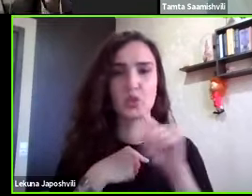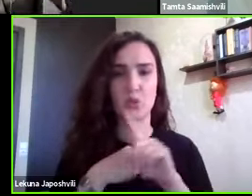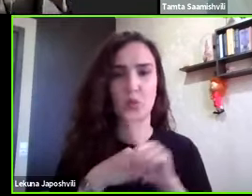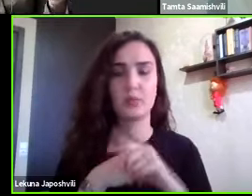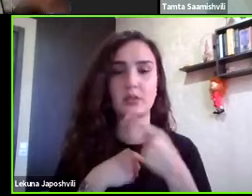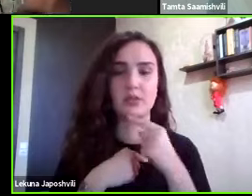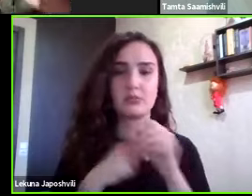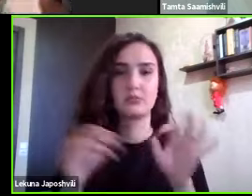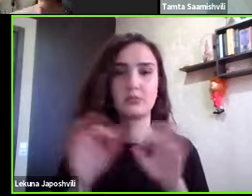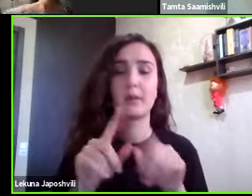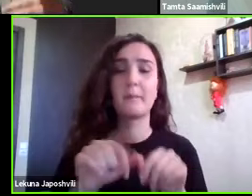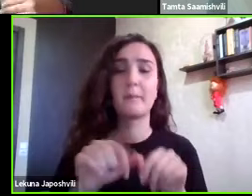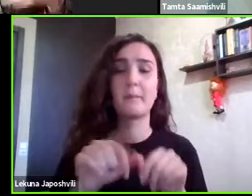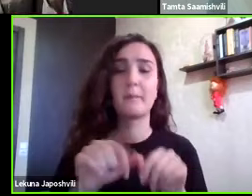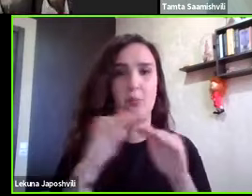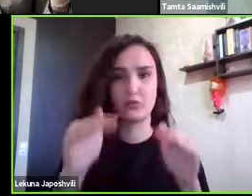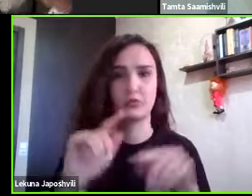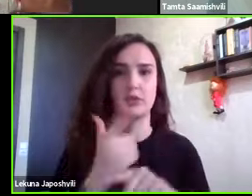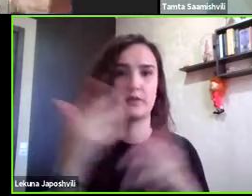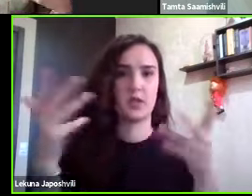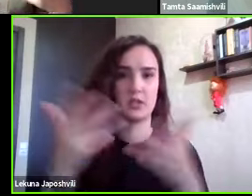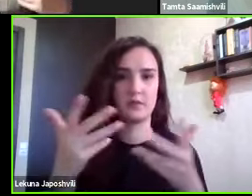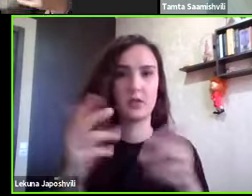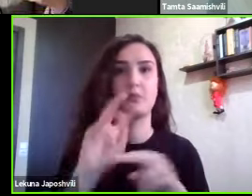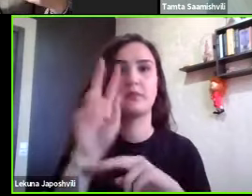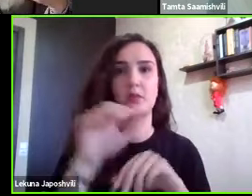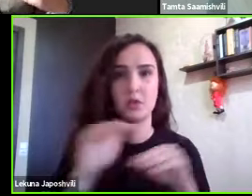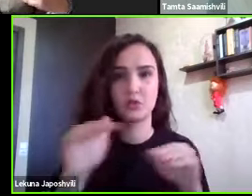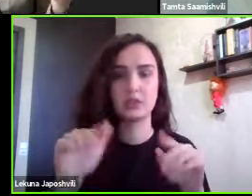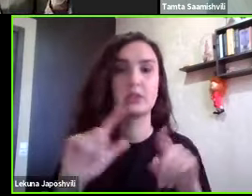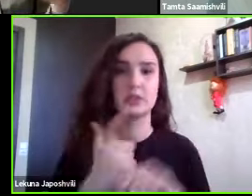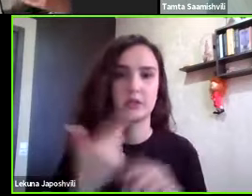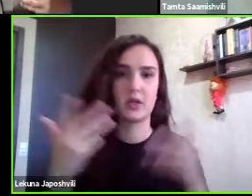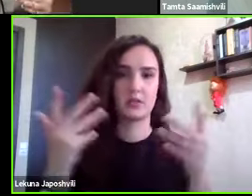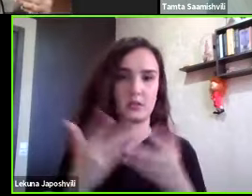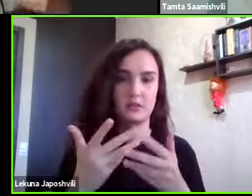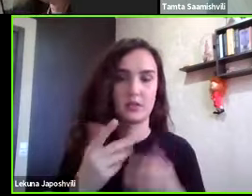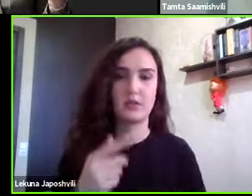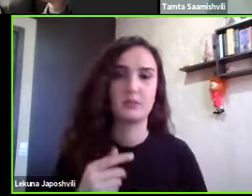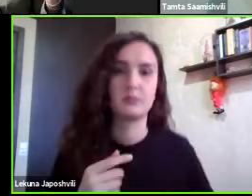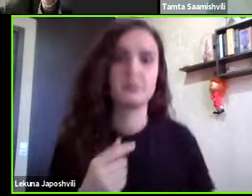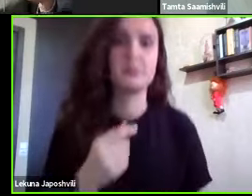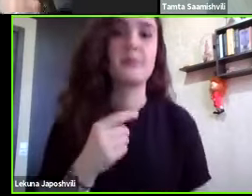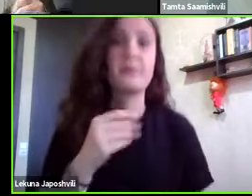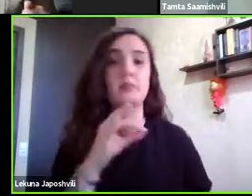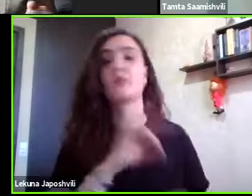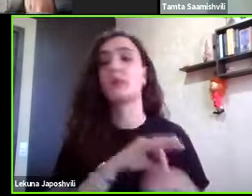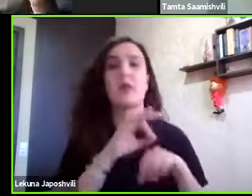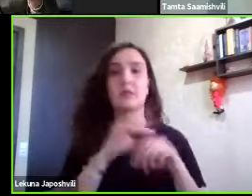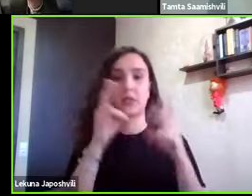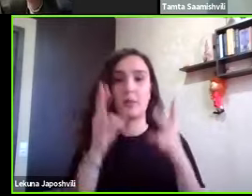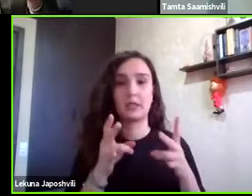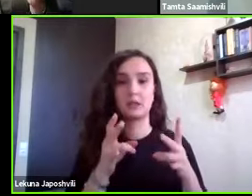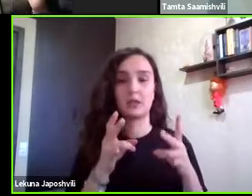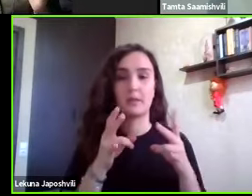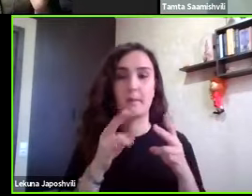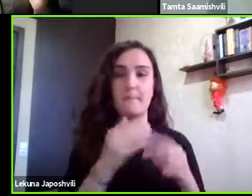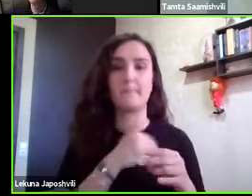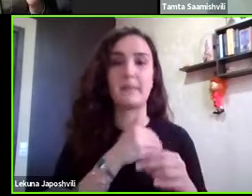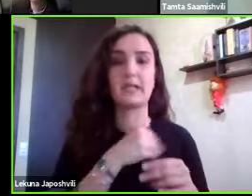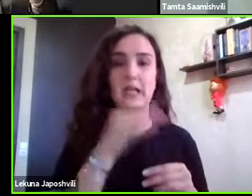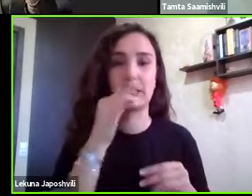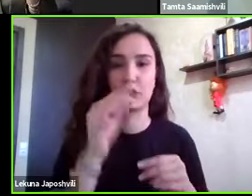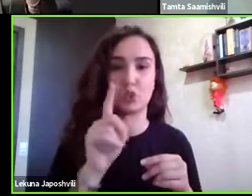რომ აი მიიყვანე ბაღში კიდევ გაგვიცირდა, მიიყვანე ბაღში კიდევ გამიცირდა, კიდევ ავად გამიხდა და ასე შემდეგ, ხო? მინდა გითხრათ